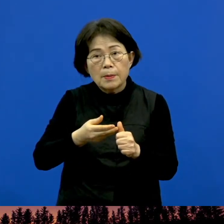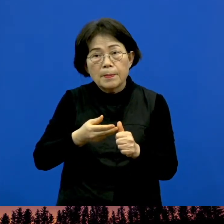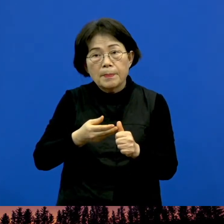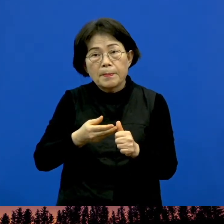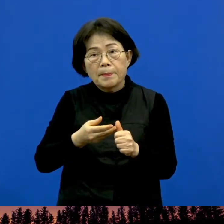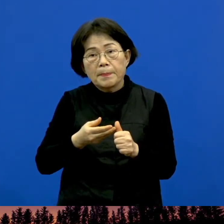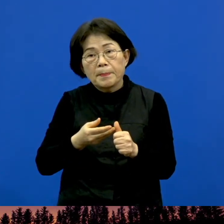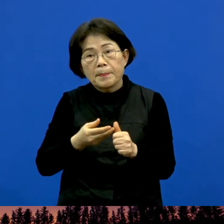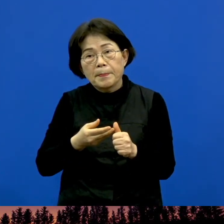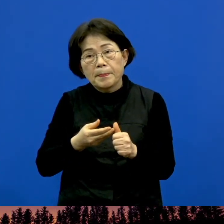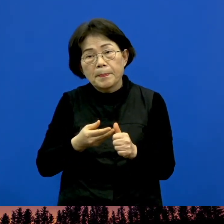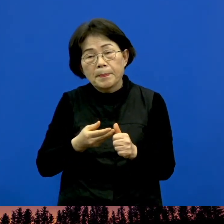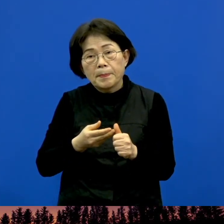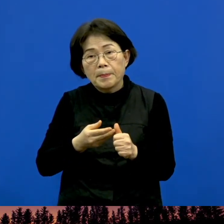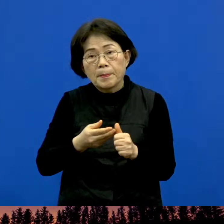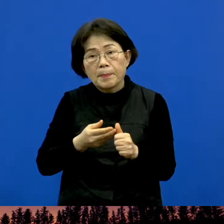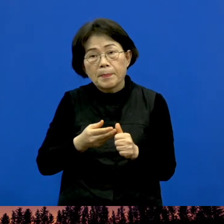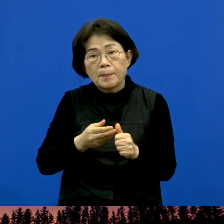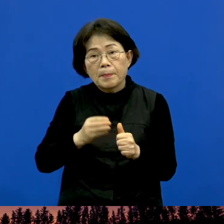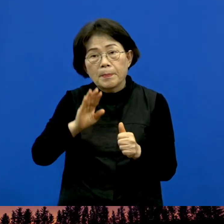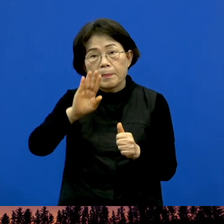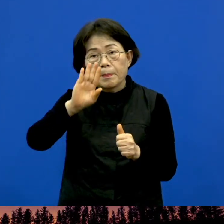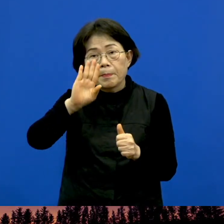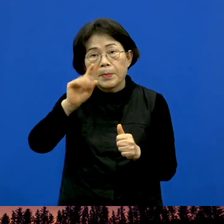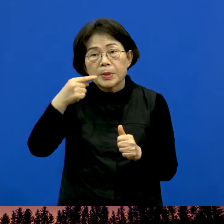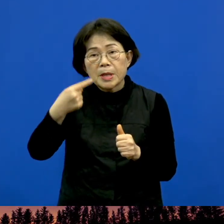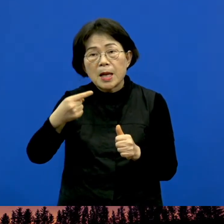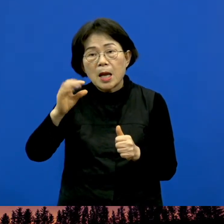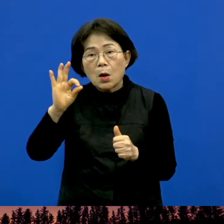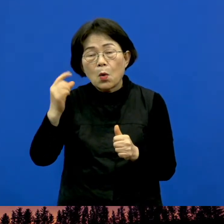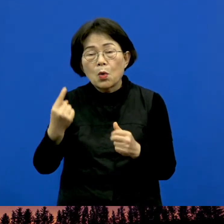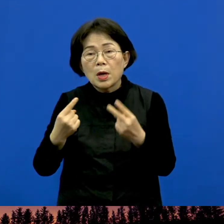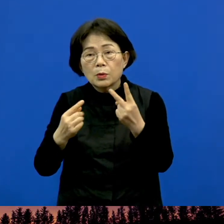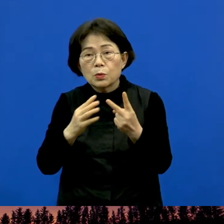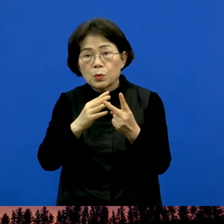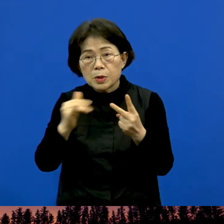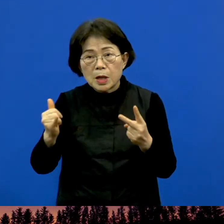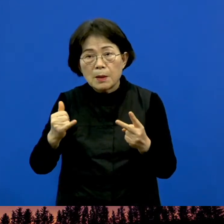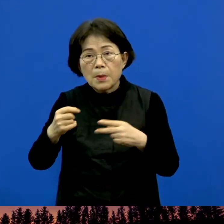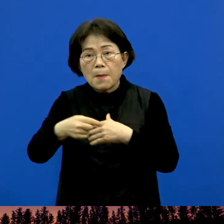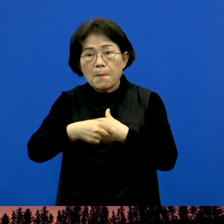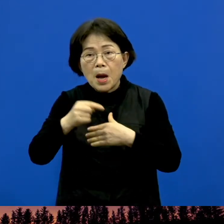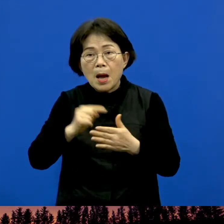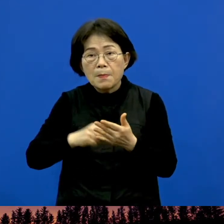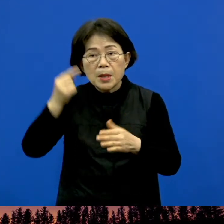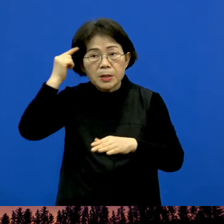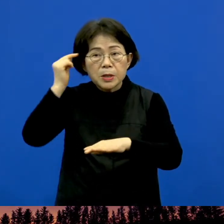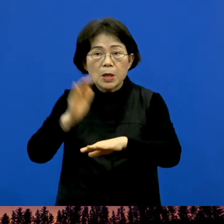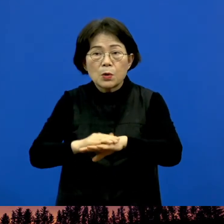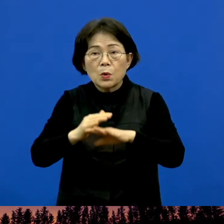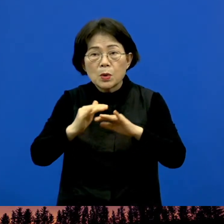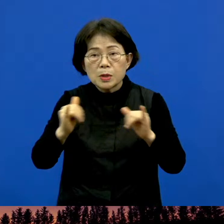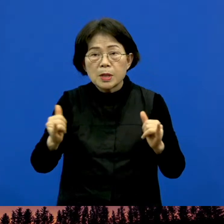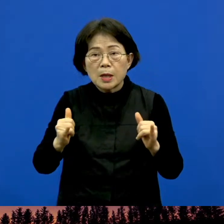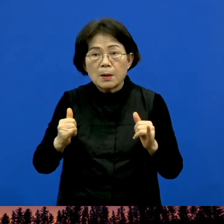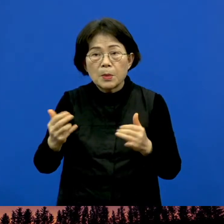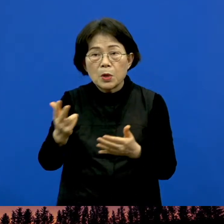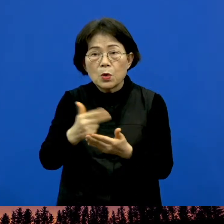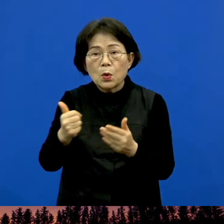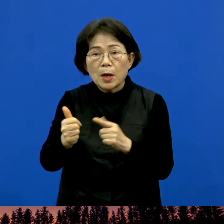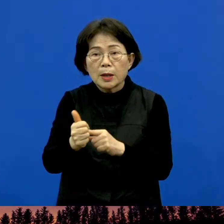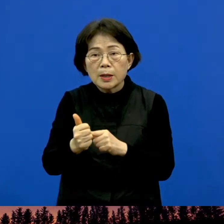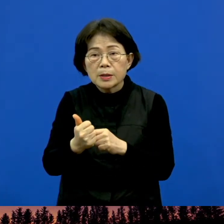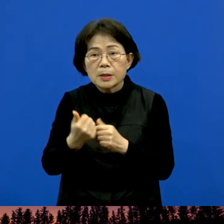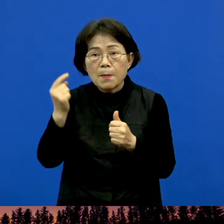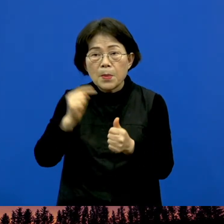1절도 보십시오. 부살렐과 오홀리압과 및 마음이 지혜로운 사람 곧 여호와께서 지혜와 총명을 부어사.